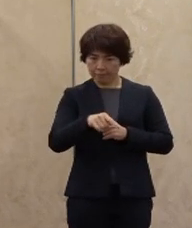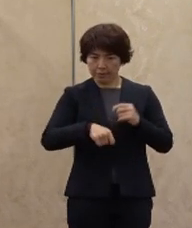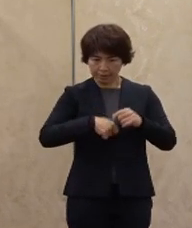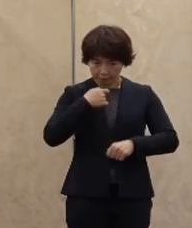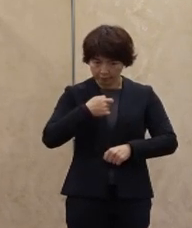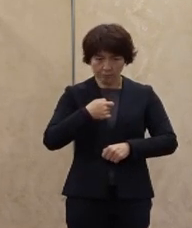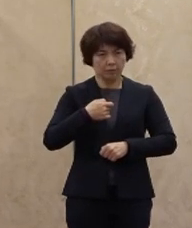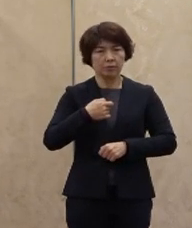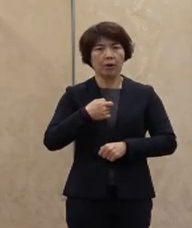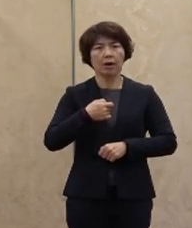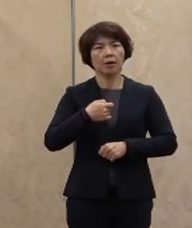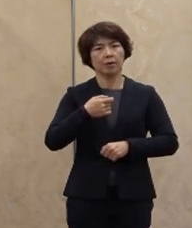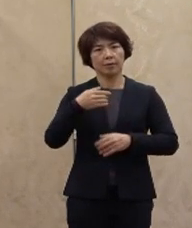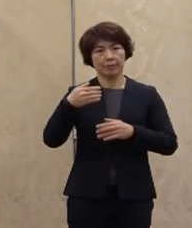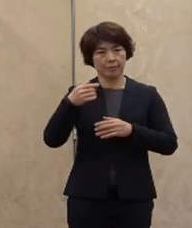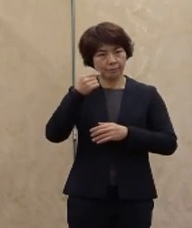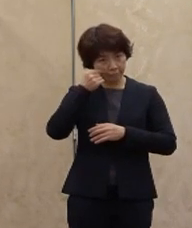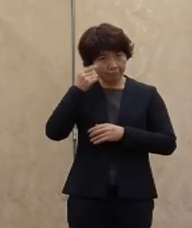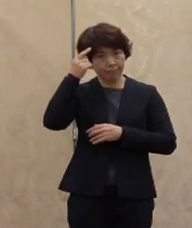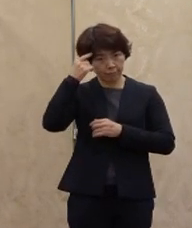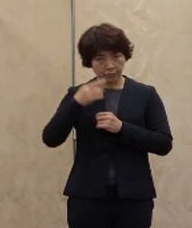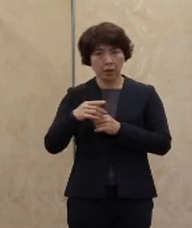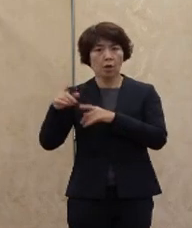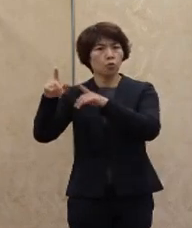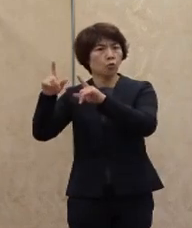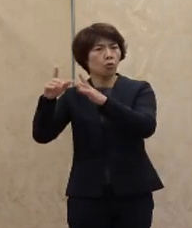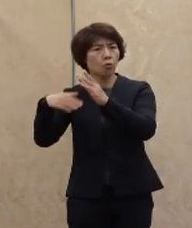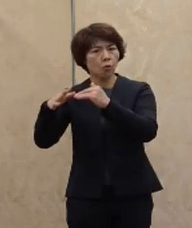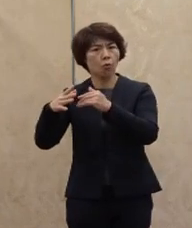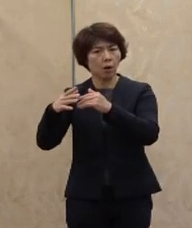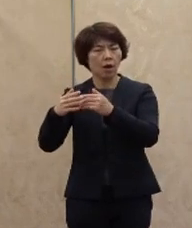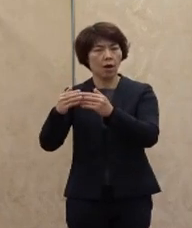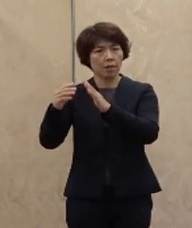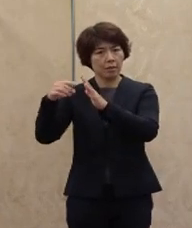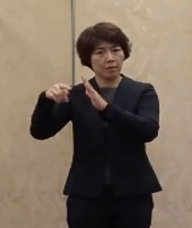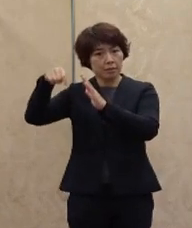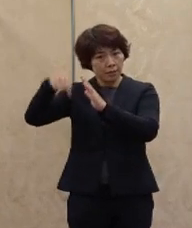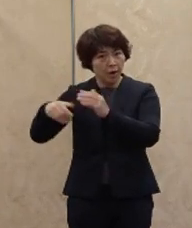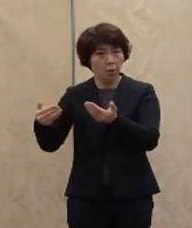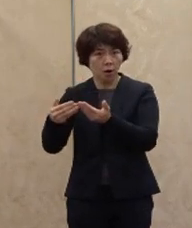はなかなかないのかなと思ってますが、東京の方がやっぱ進んでいるのは進んでいると思ってます。で、